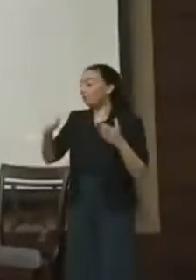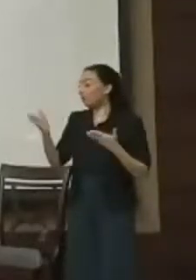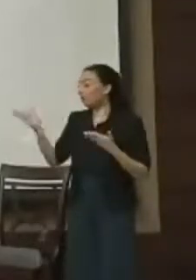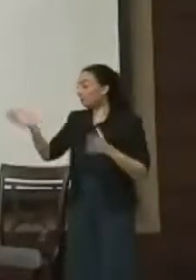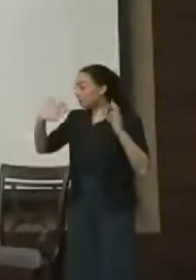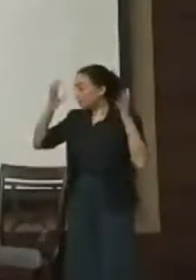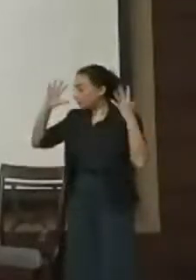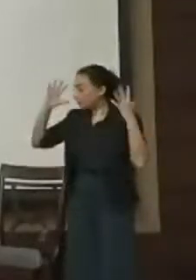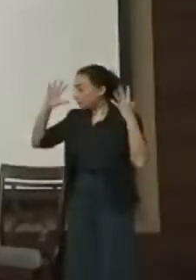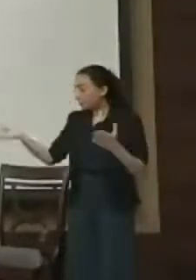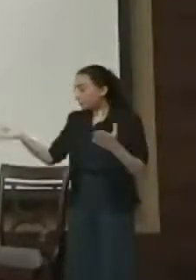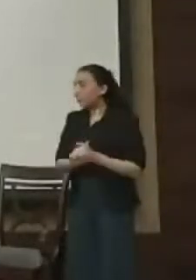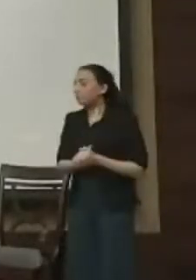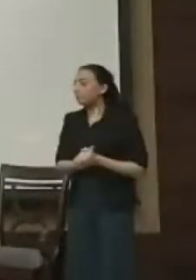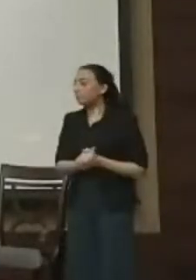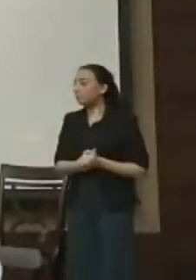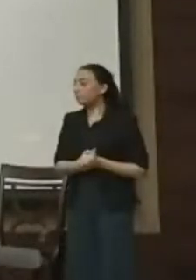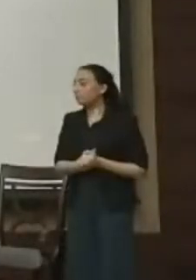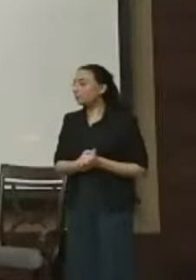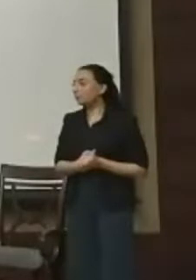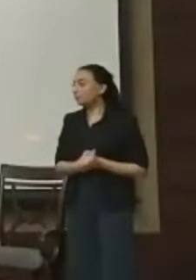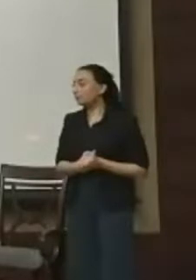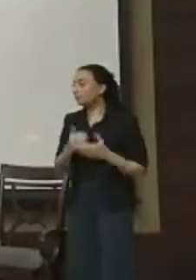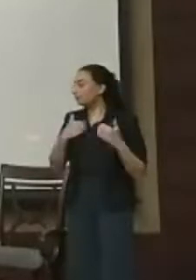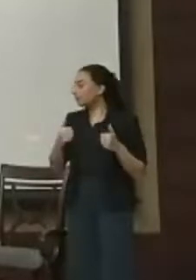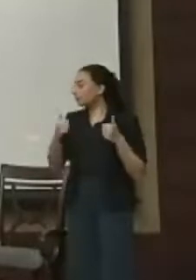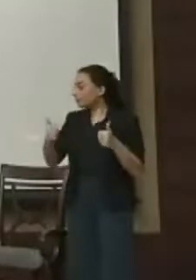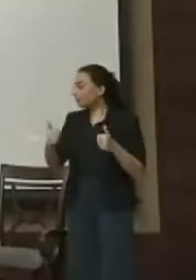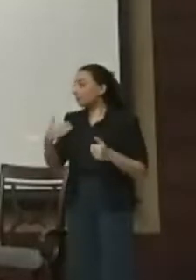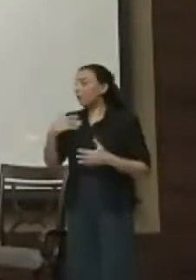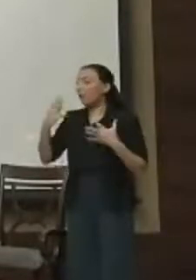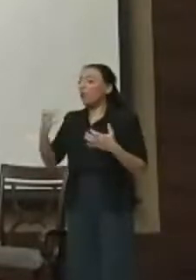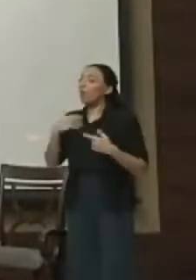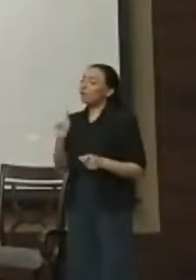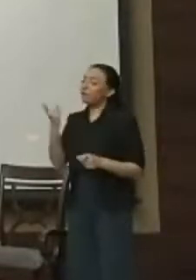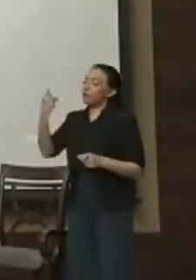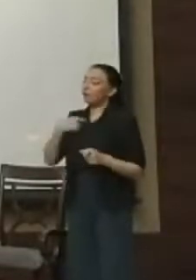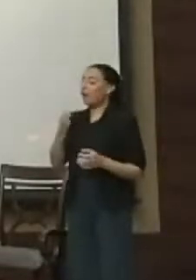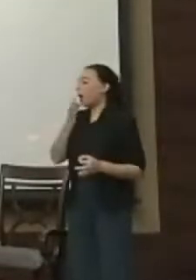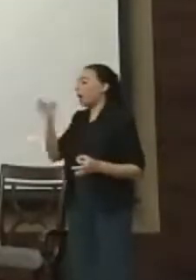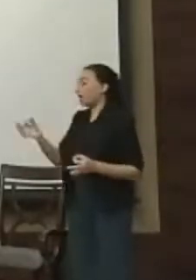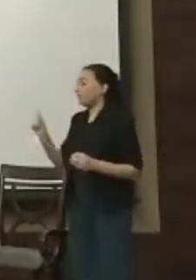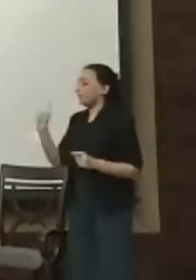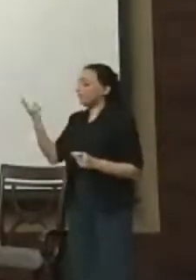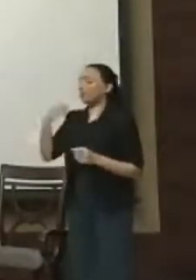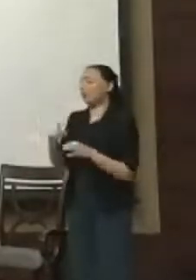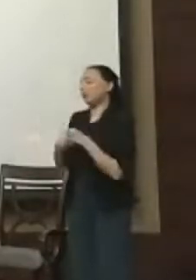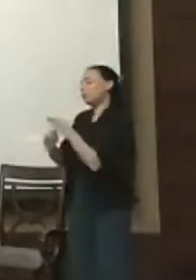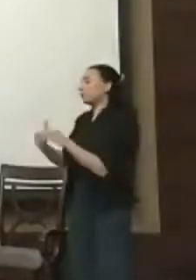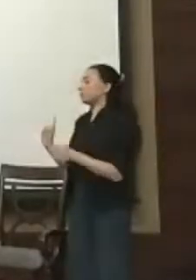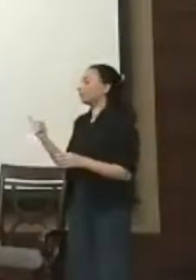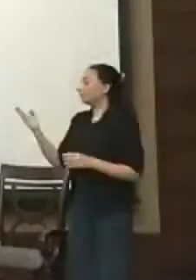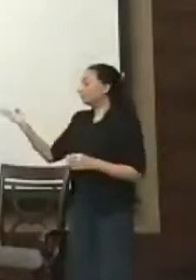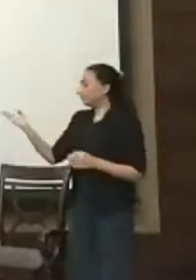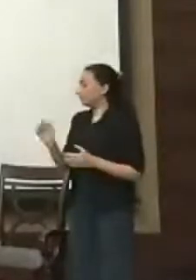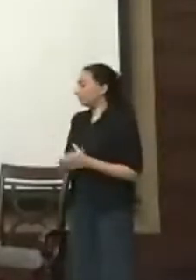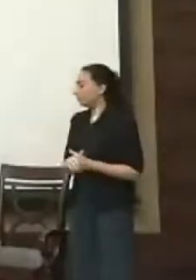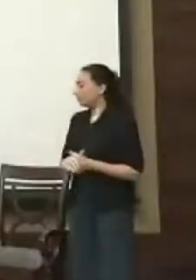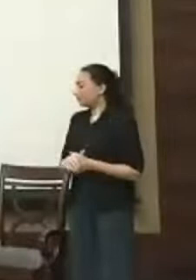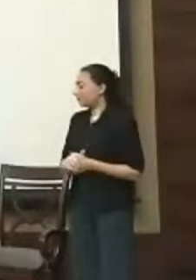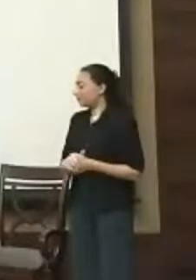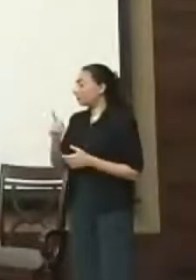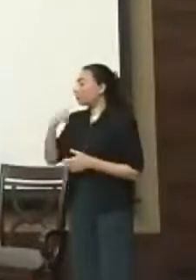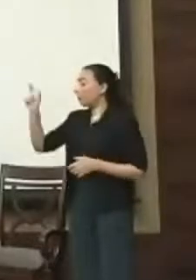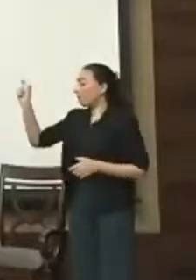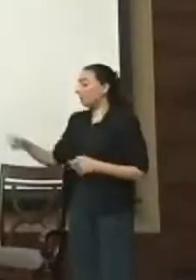highest recognition. So, Javed bhai, I will come to you. पहला सवाल आपसे पूछूंगा मैं, मतलब persons